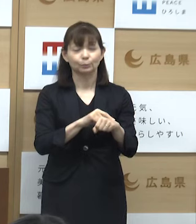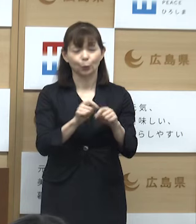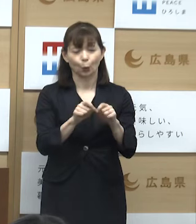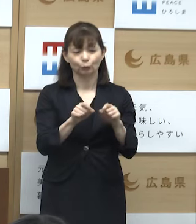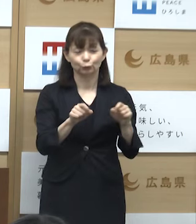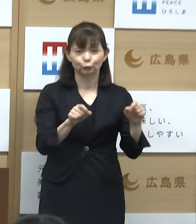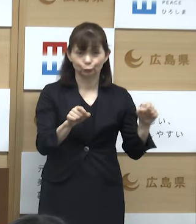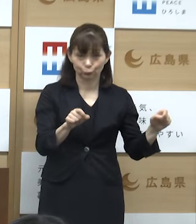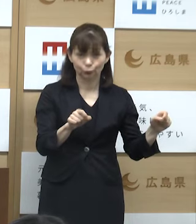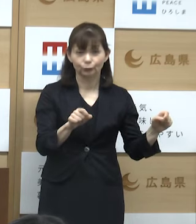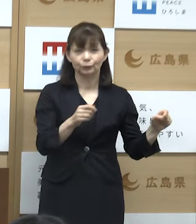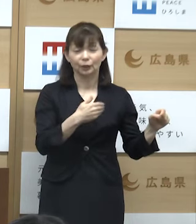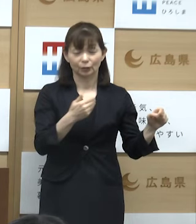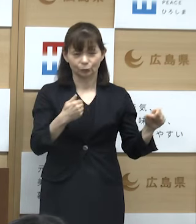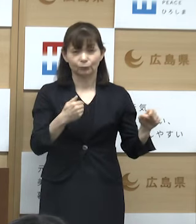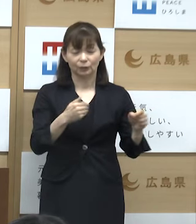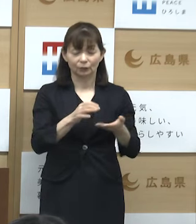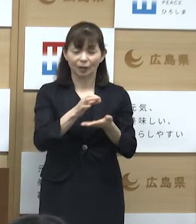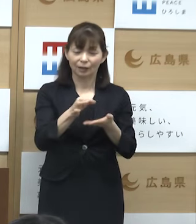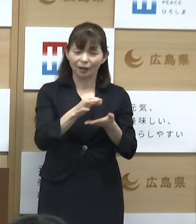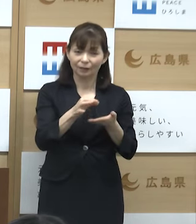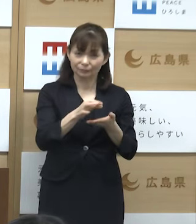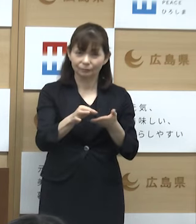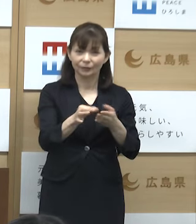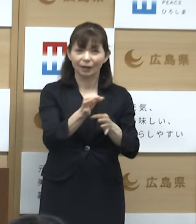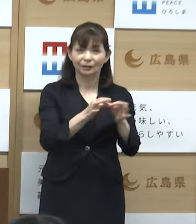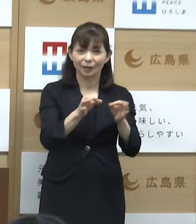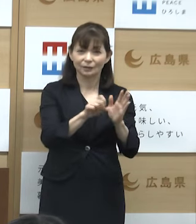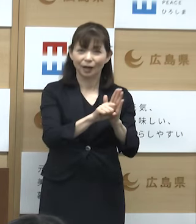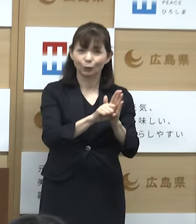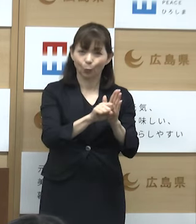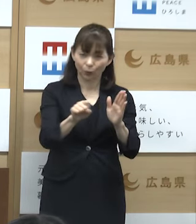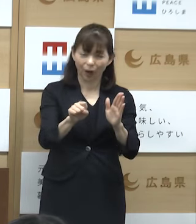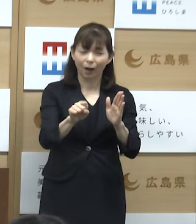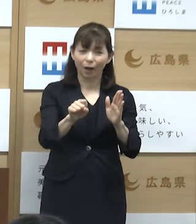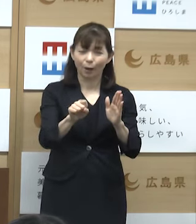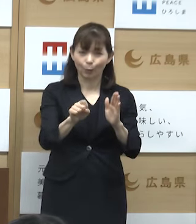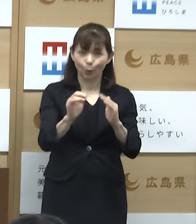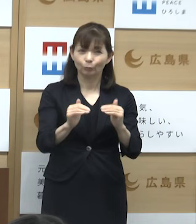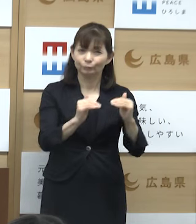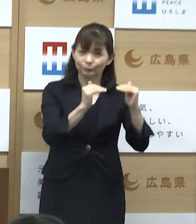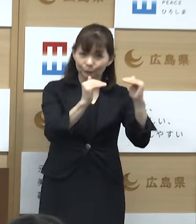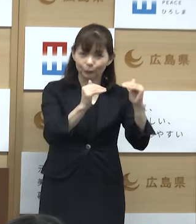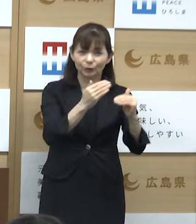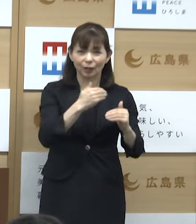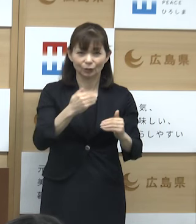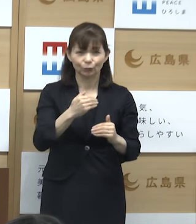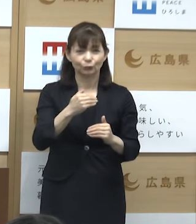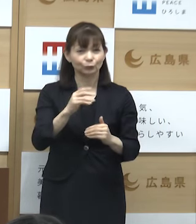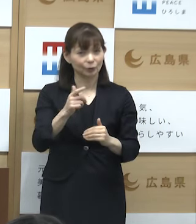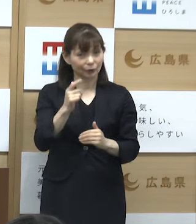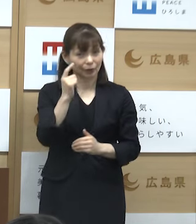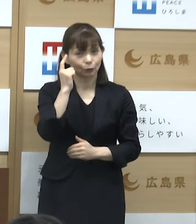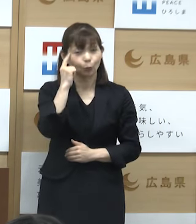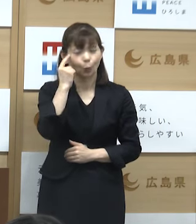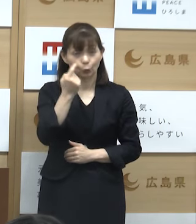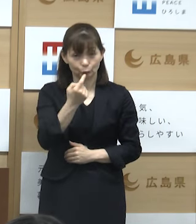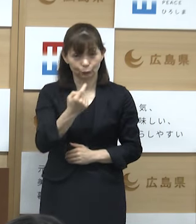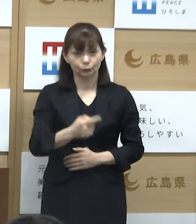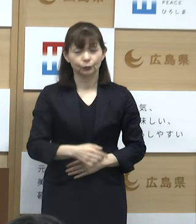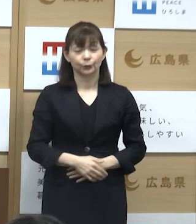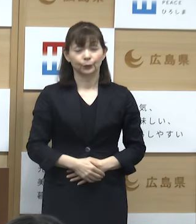品にもプラスの効果が生まれうるのではないかと、こういうふうに考えています